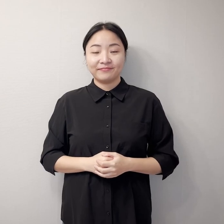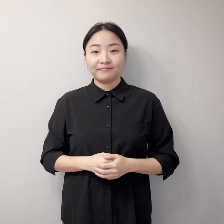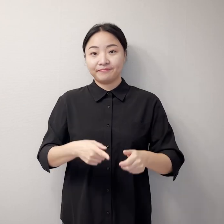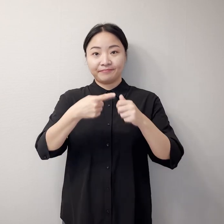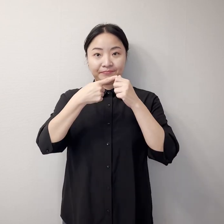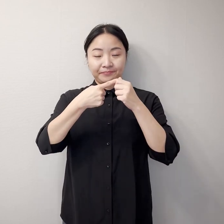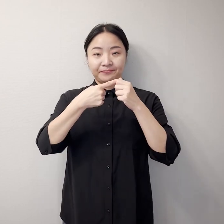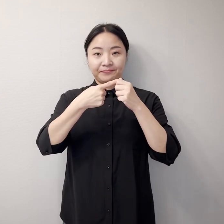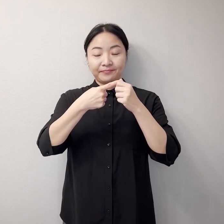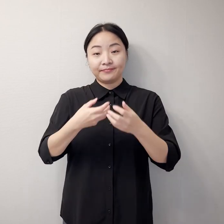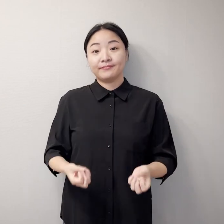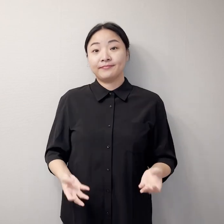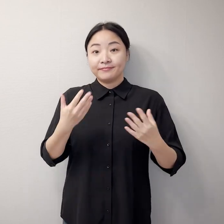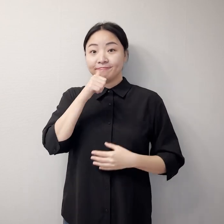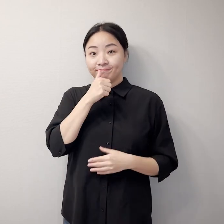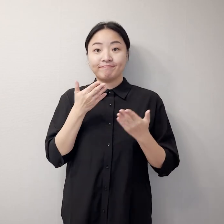1번 행사 소개